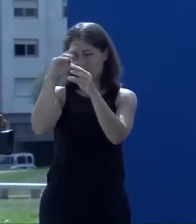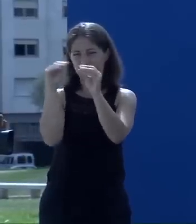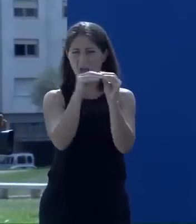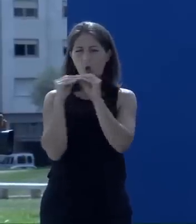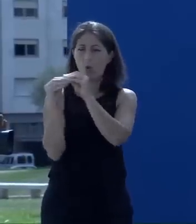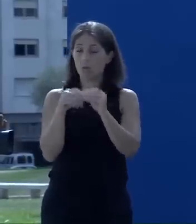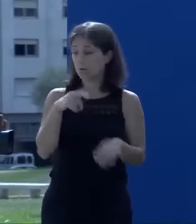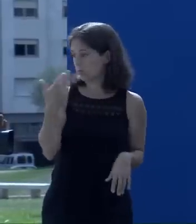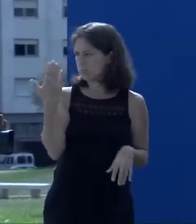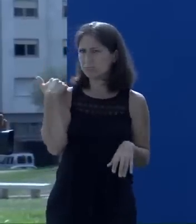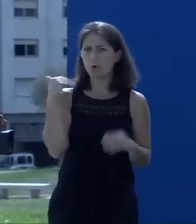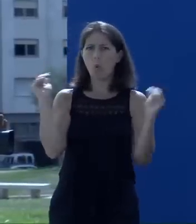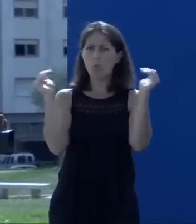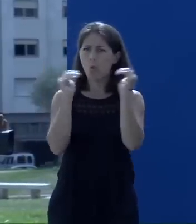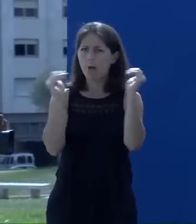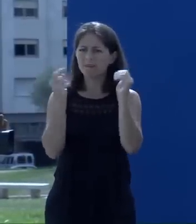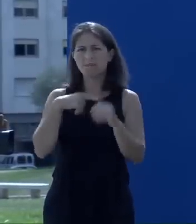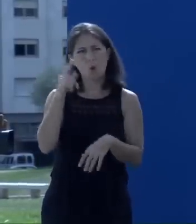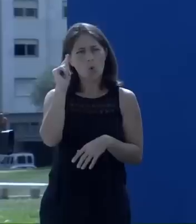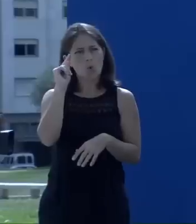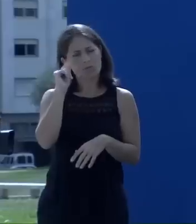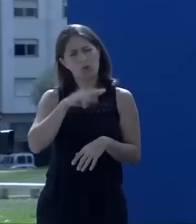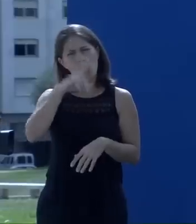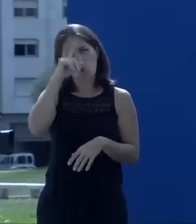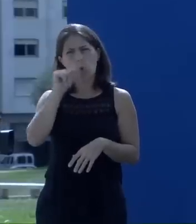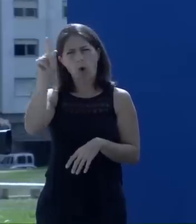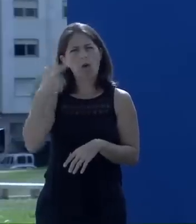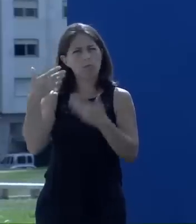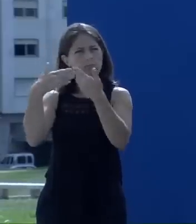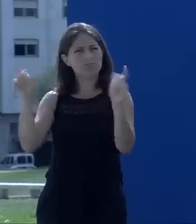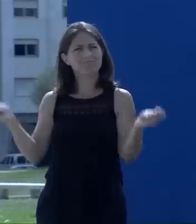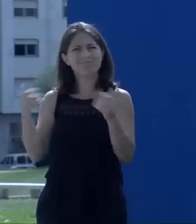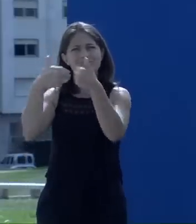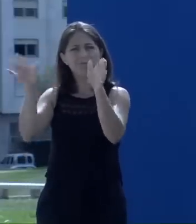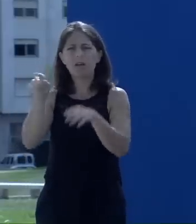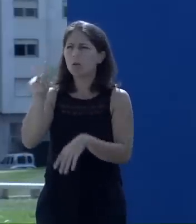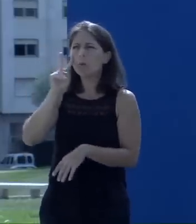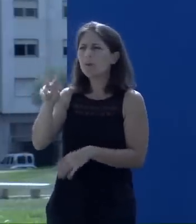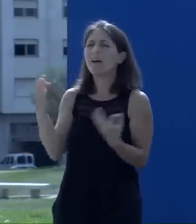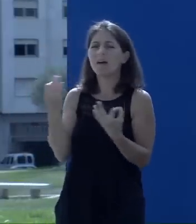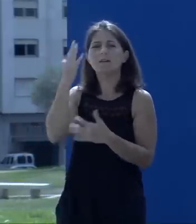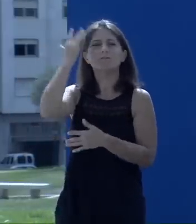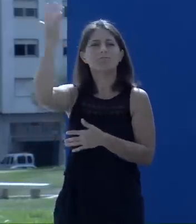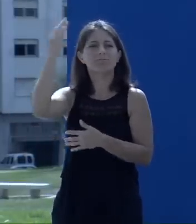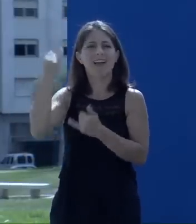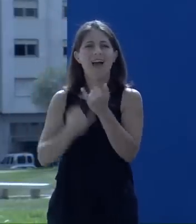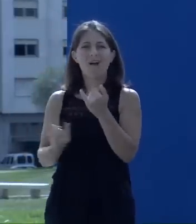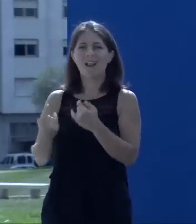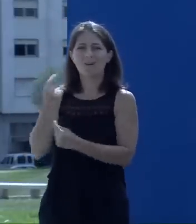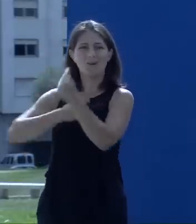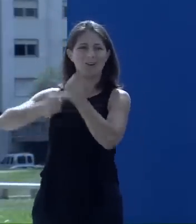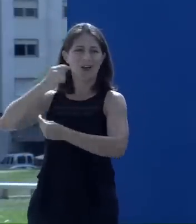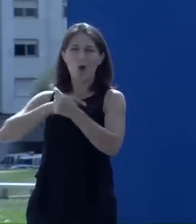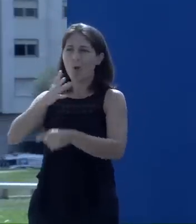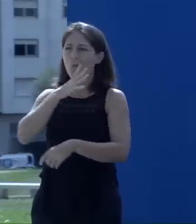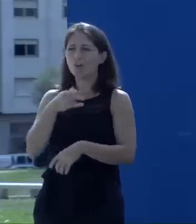de inauguración de campaña en Lugo e o que ali observei foi ilusión. E eu tamén me contaxei dela, porque vin de